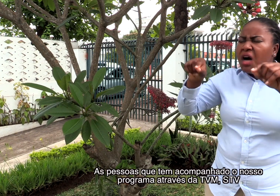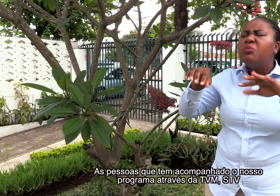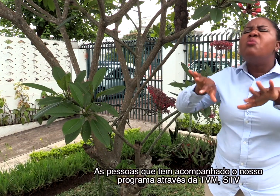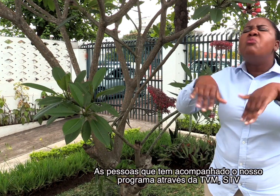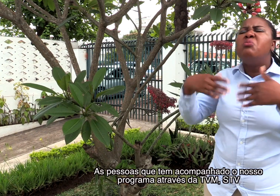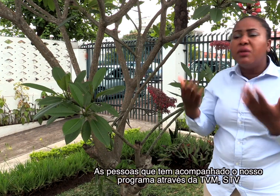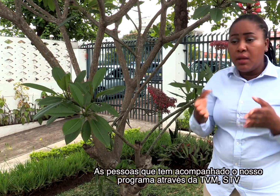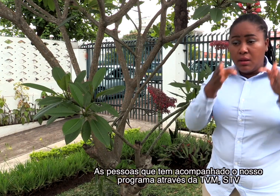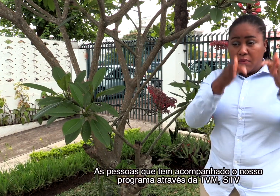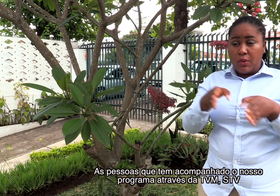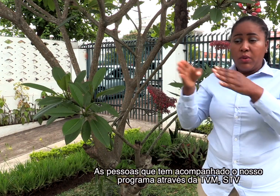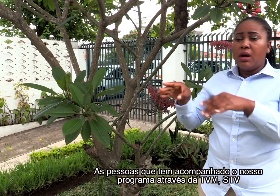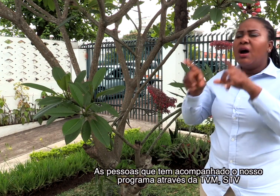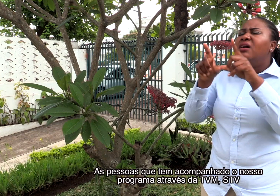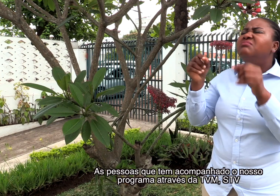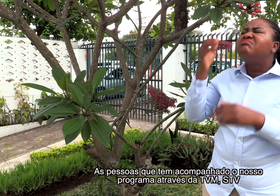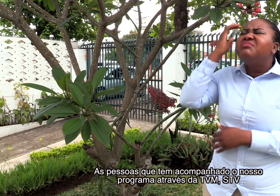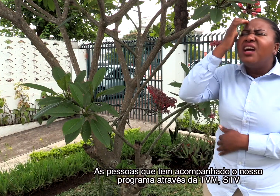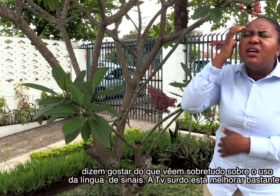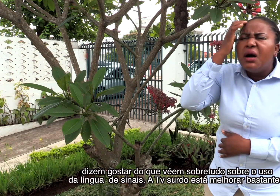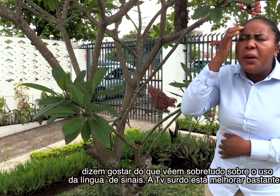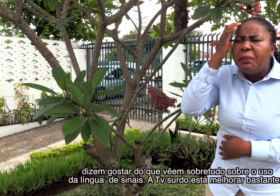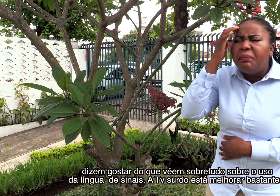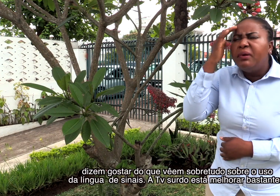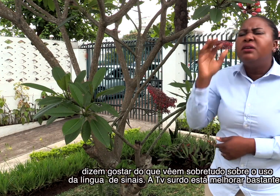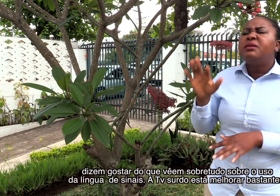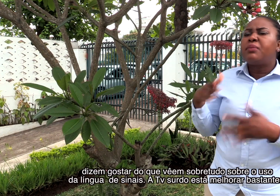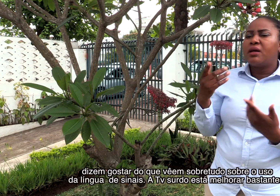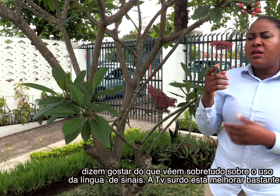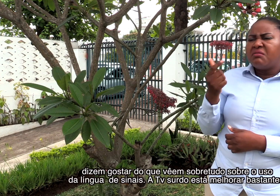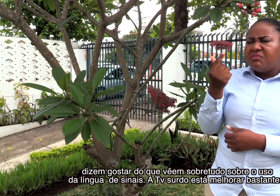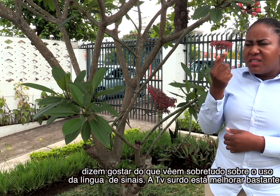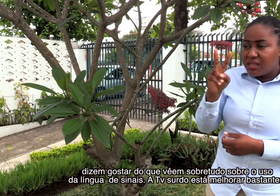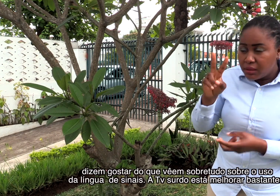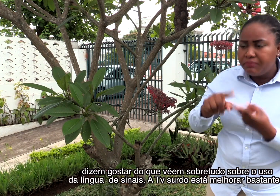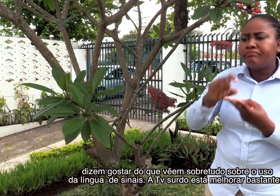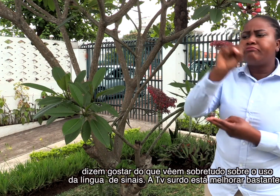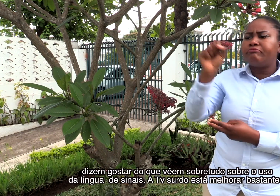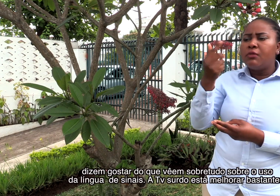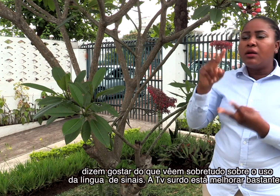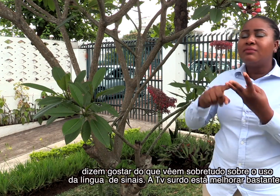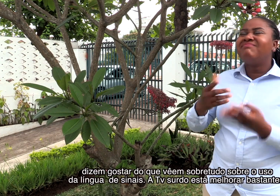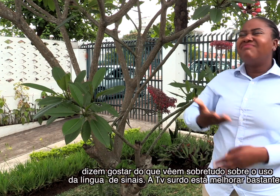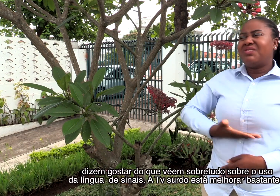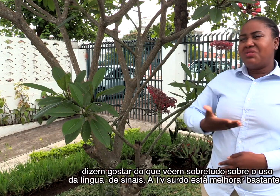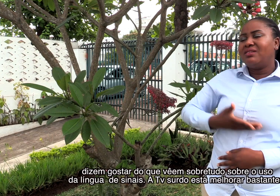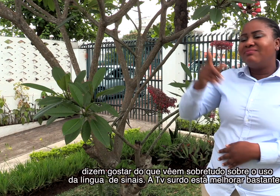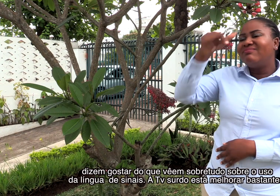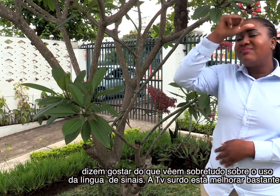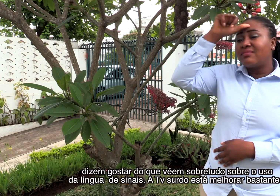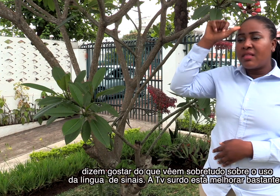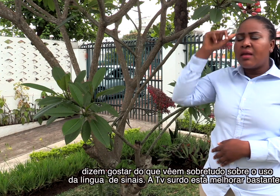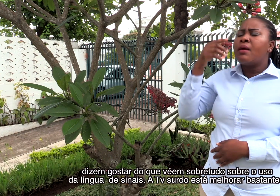da televisão de Moçambique, Soico TV, dizem gostar do que vê, sobretudo o uso da língua